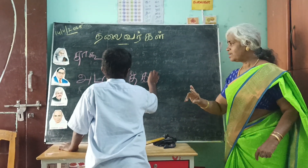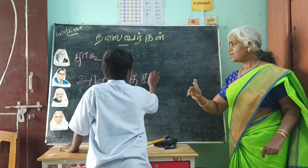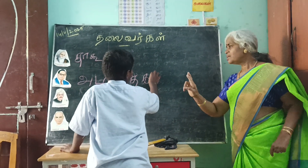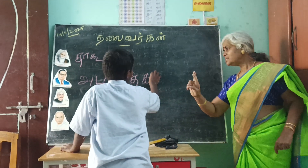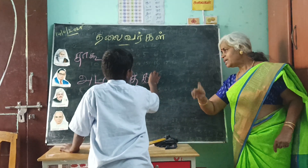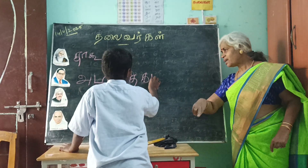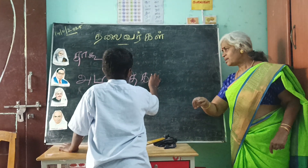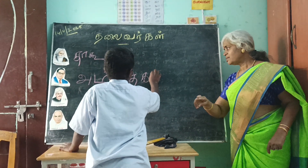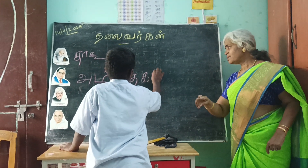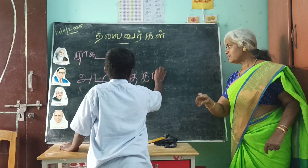இயர்.